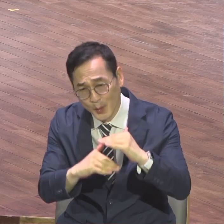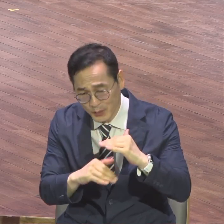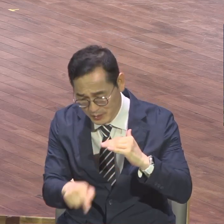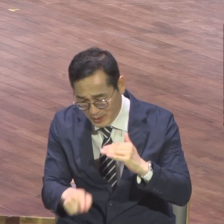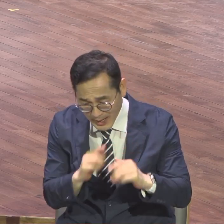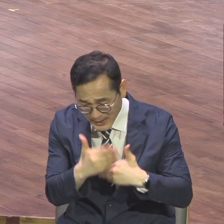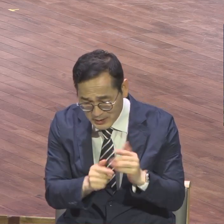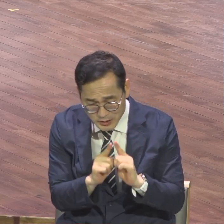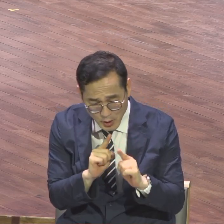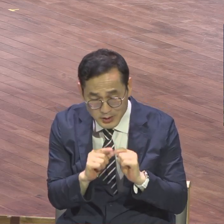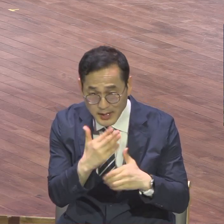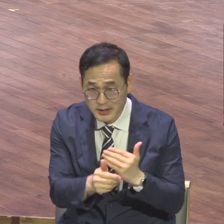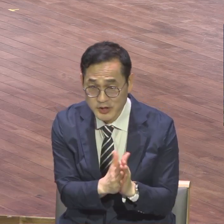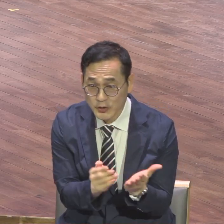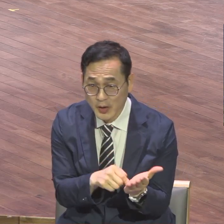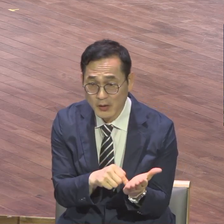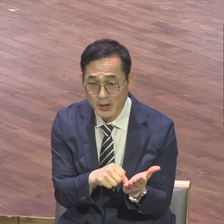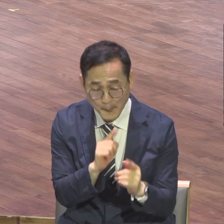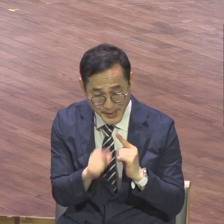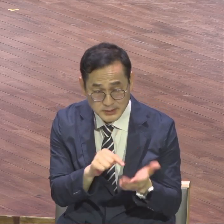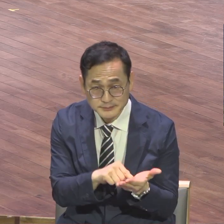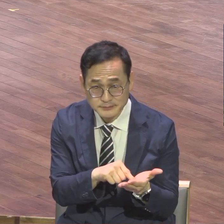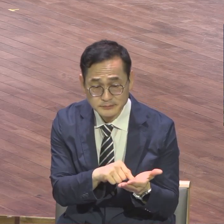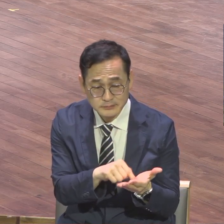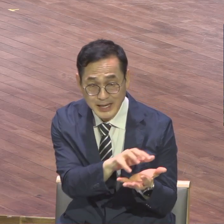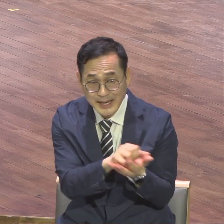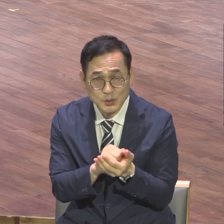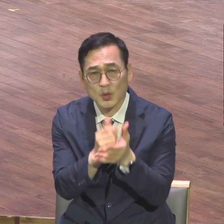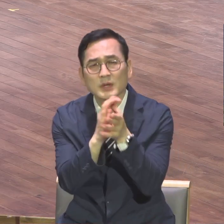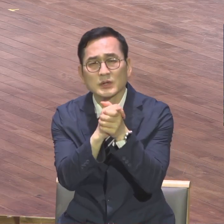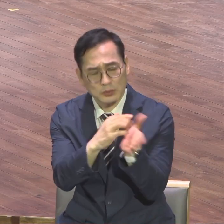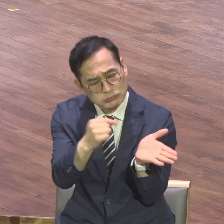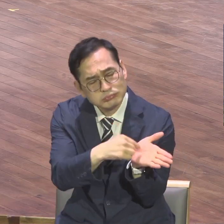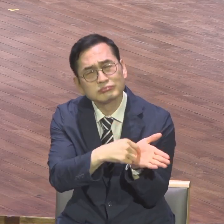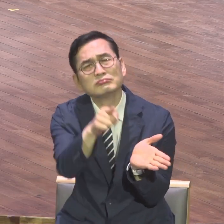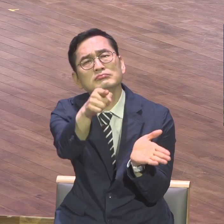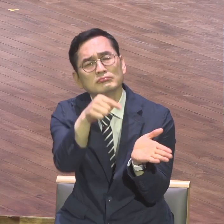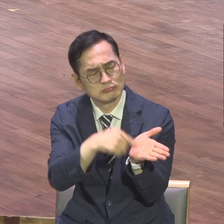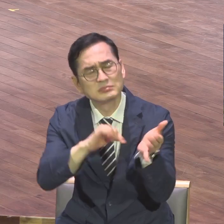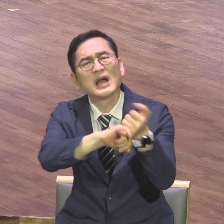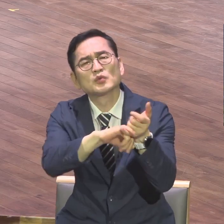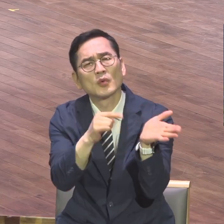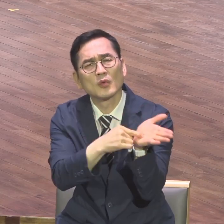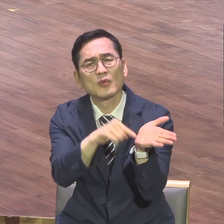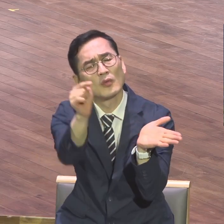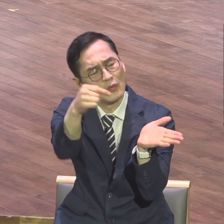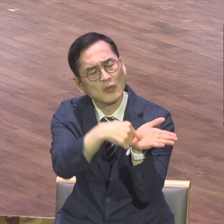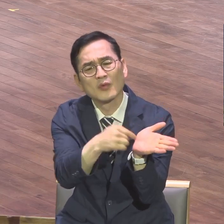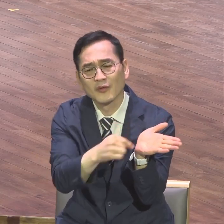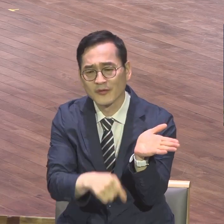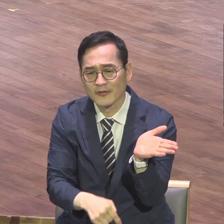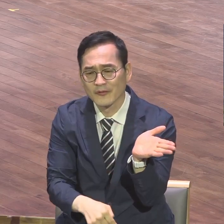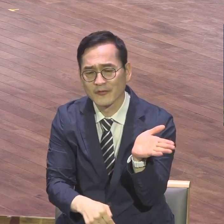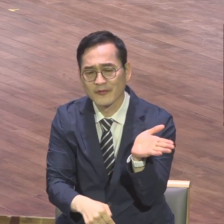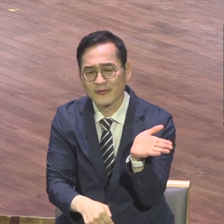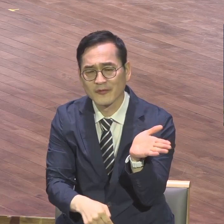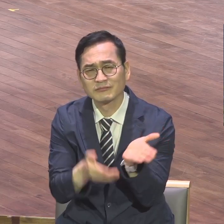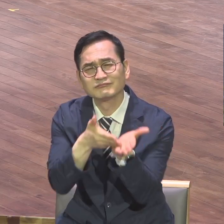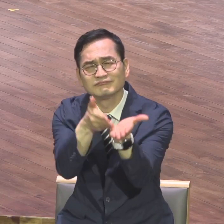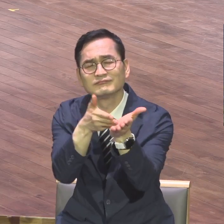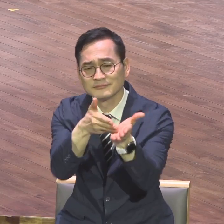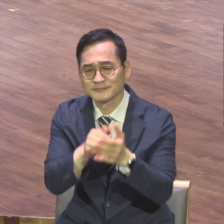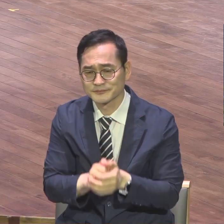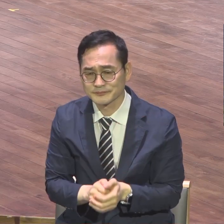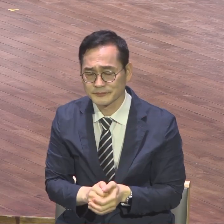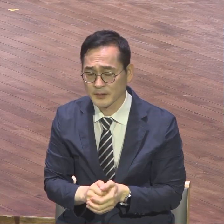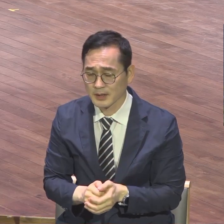그래서 WRC는요 메시지 중심이에요. 뭐 다른 거 거기 없습니다. 메시지 중심으로 진행이 됩니다. 우리가 우리